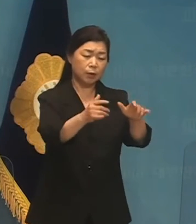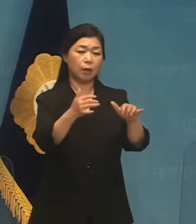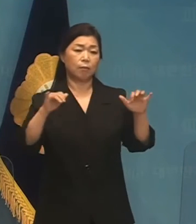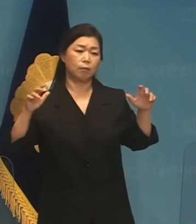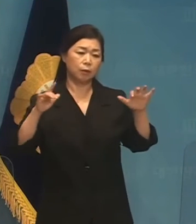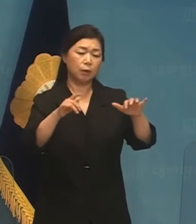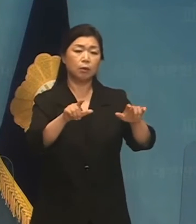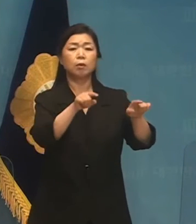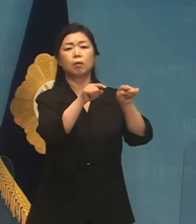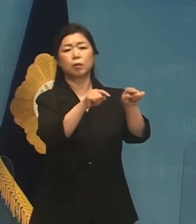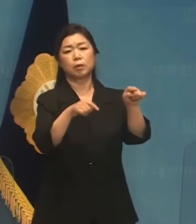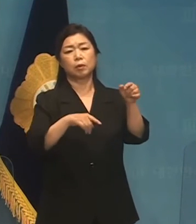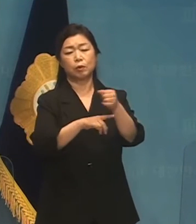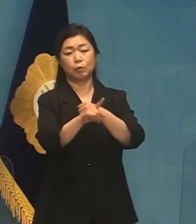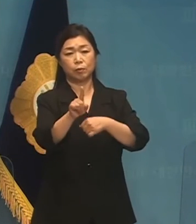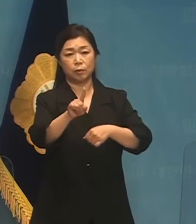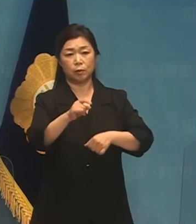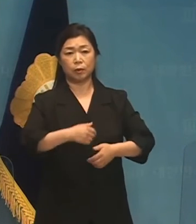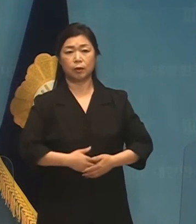자꾸만 모여들게 하는 것은